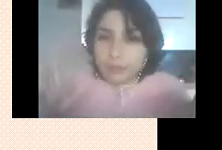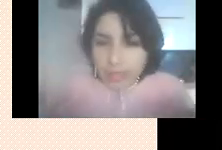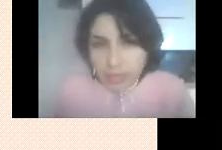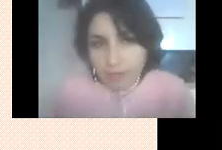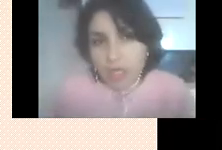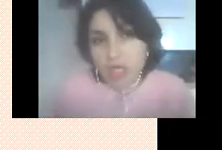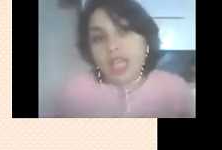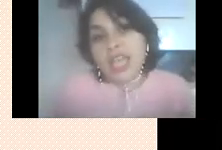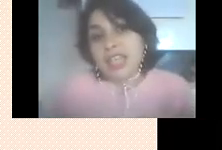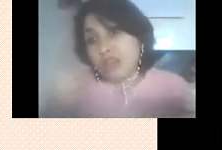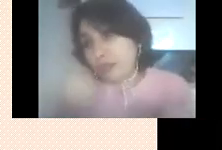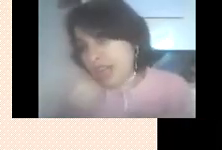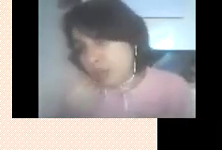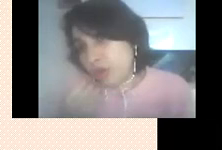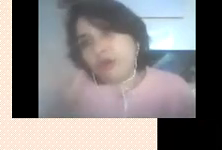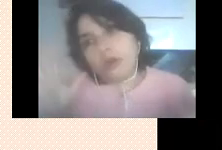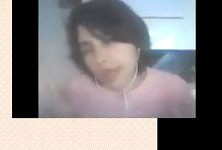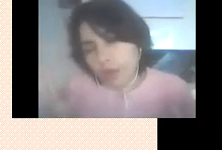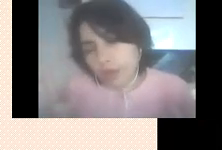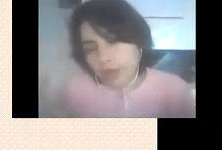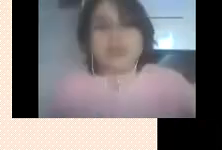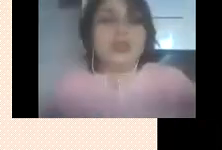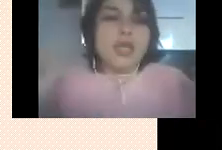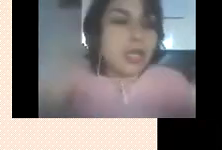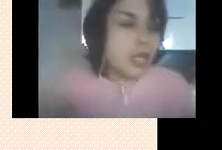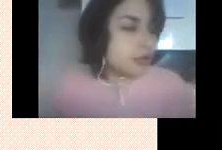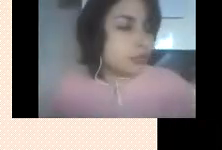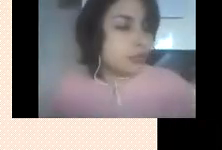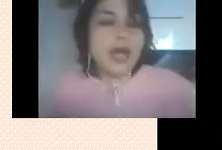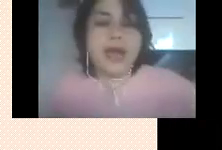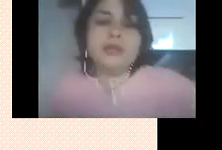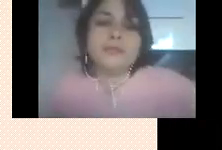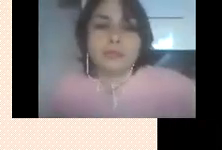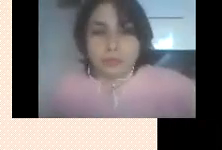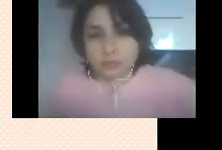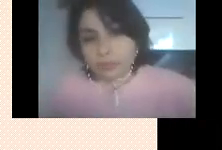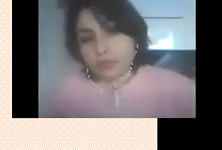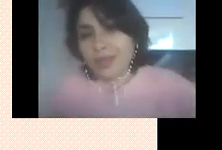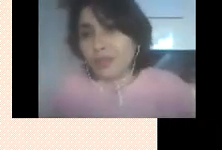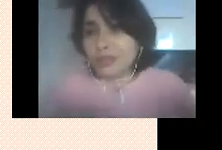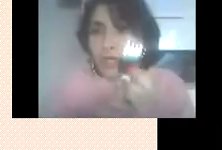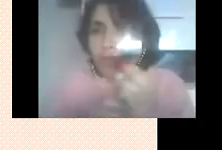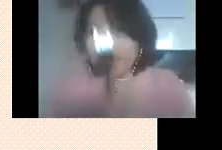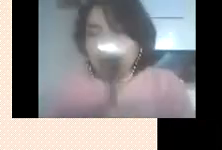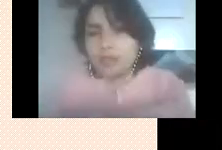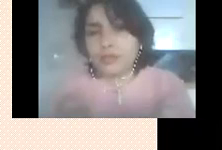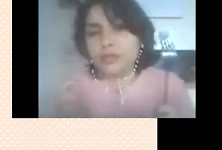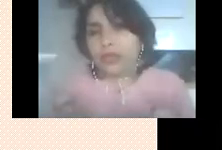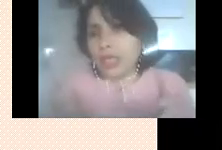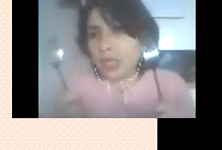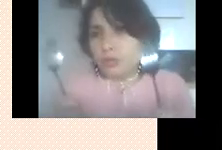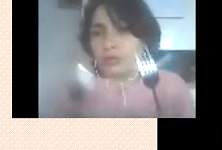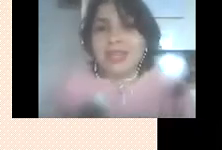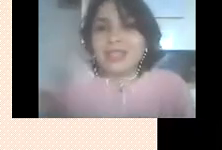Es flexible. Si fuera duro, nos romperíamos los dientes. Y las cucharas y los tenedores, ¿cierto?